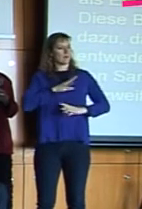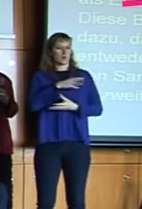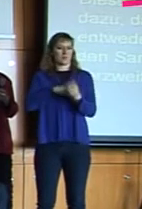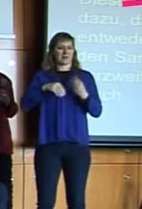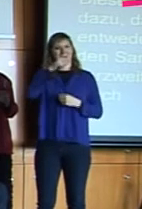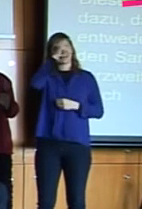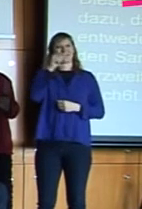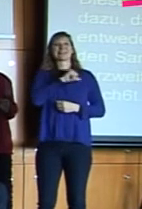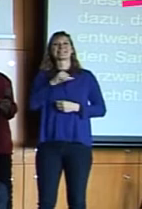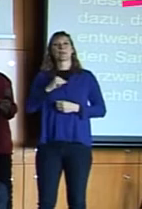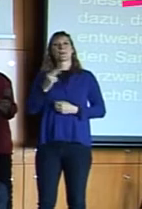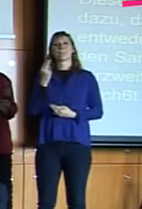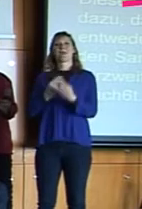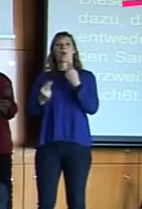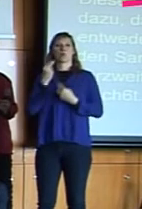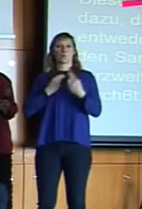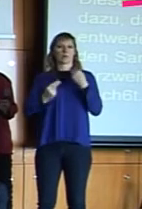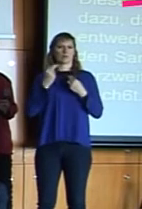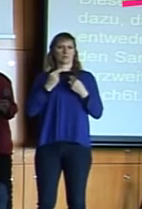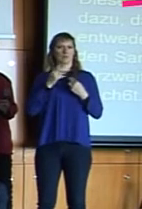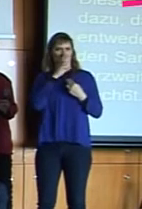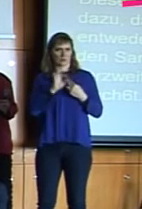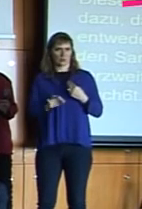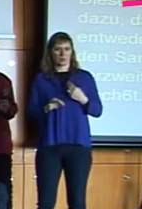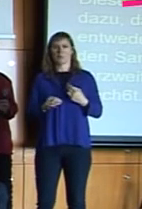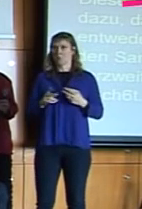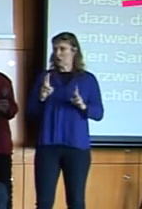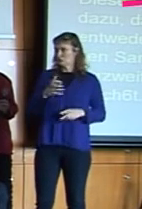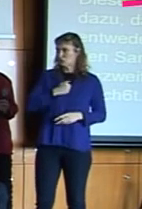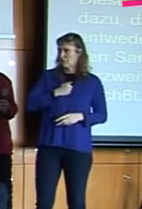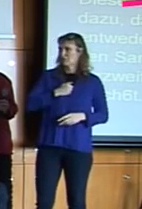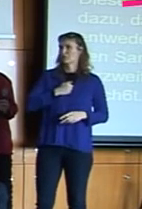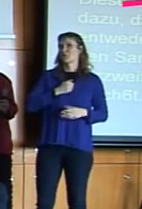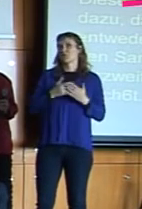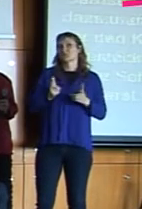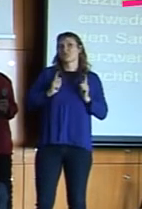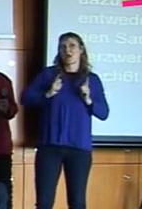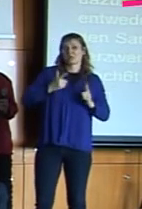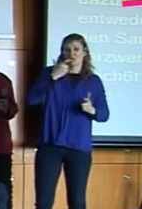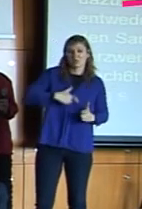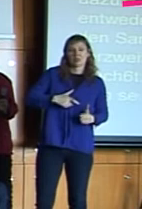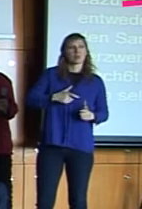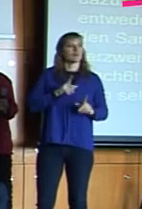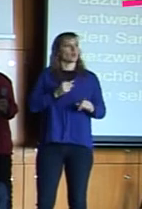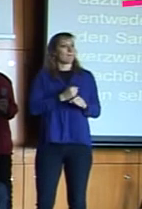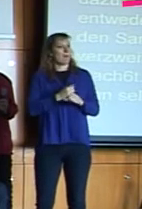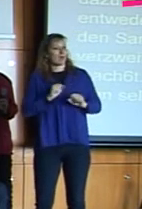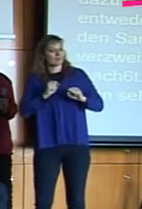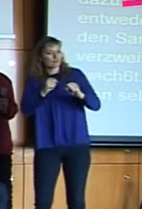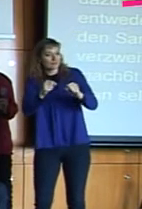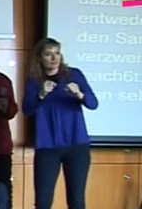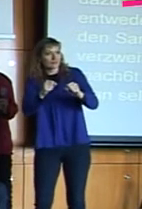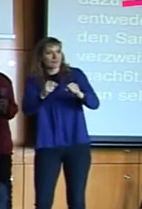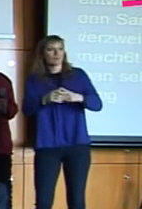dann Selbstbehandlungsversuch. Das heißt, man schaut einmal, kann ich das schaffen? Was erwartet man von mir? Habe ich alles